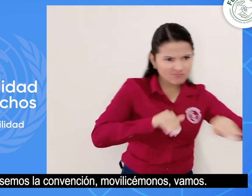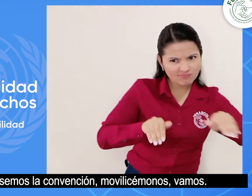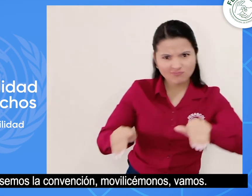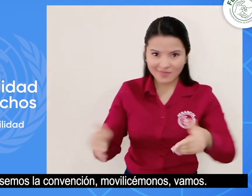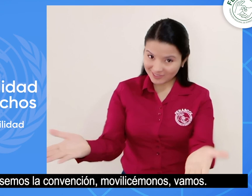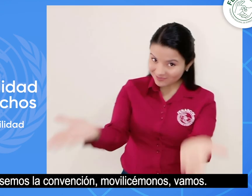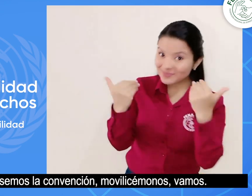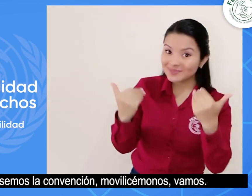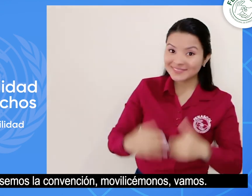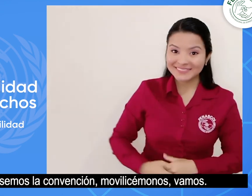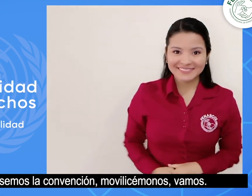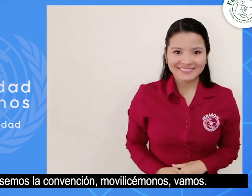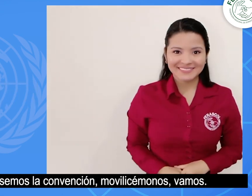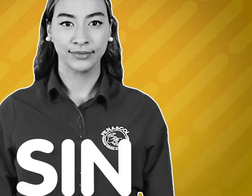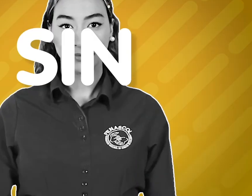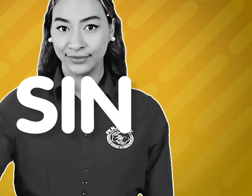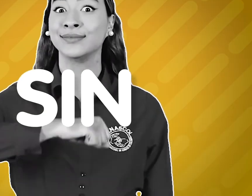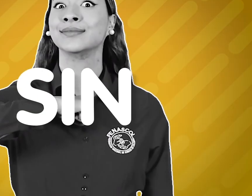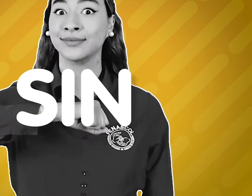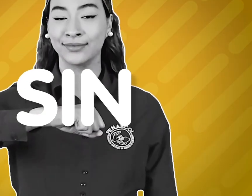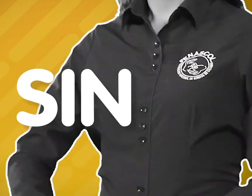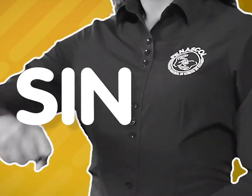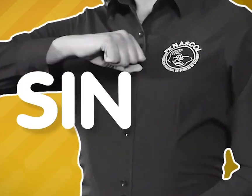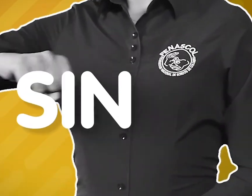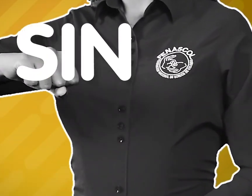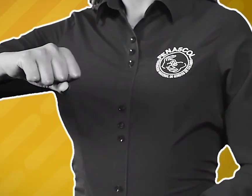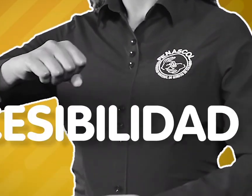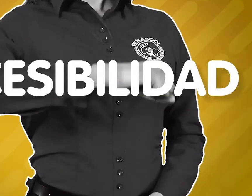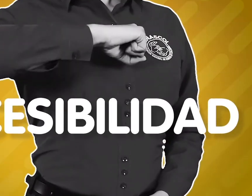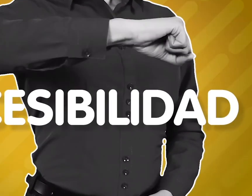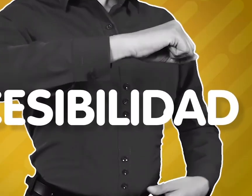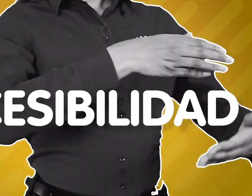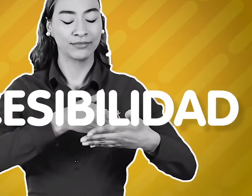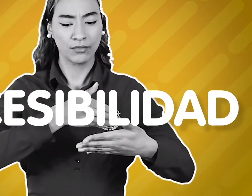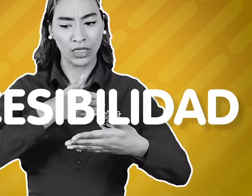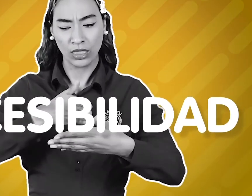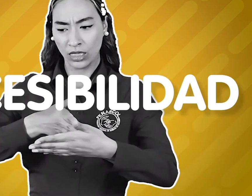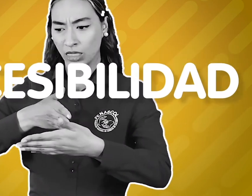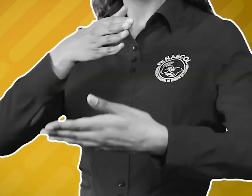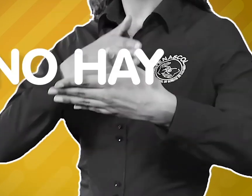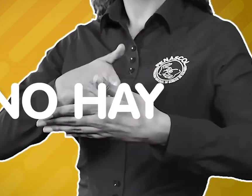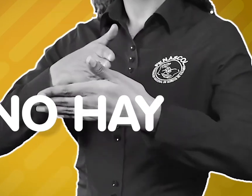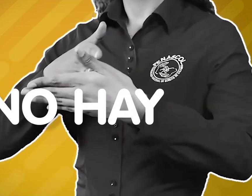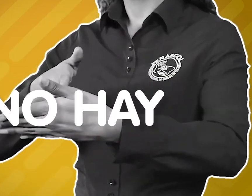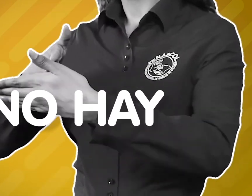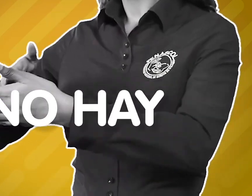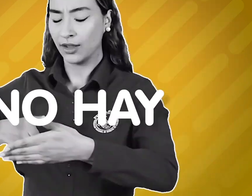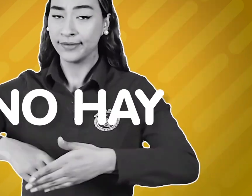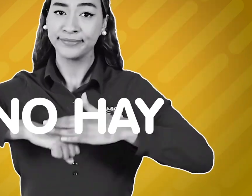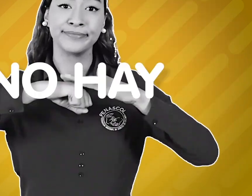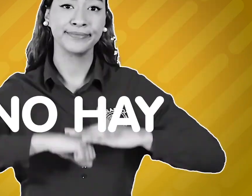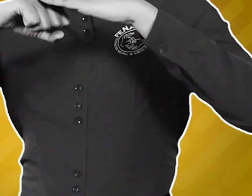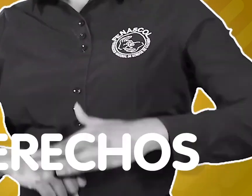¡Movilicémonos! ¡Vamos! Sin accesibilidad no hay